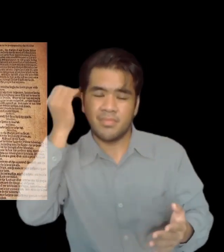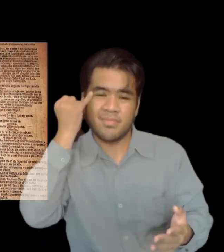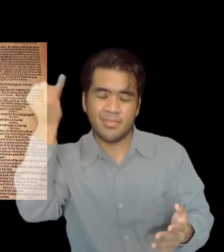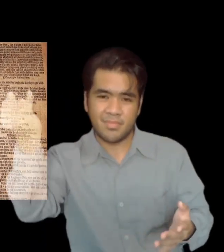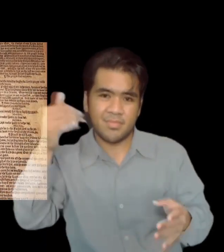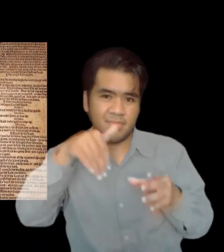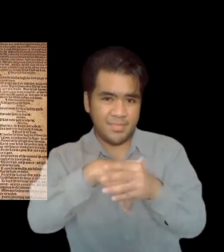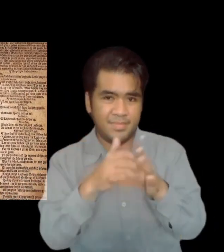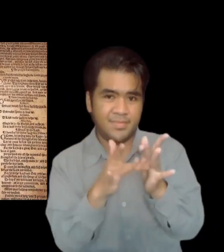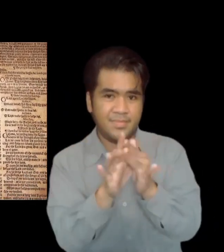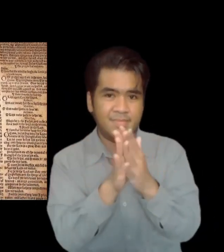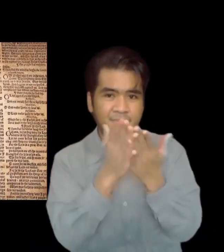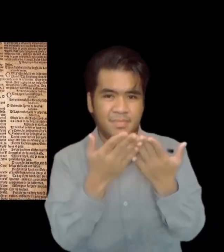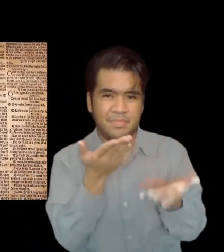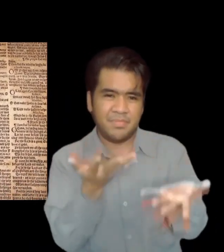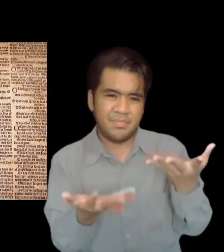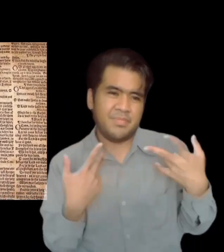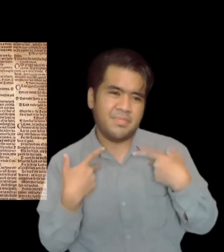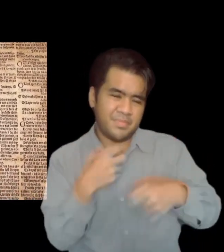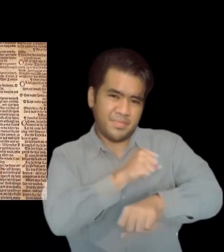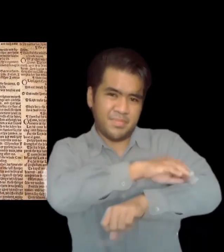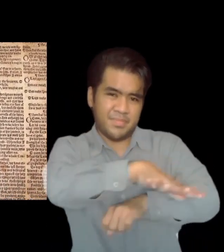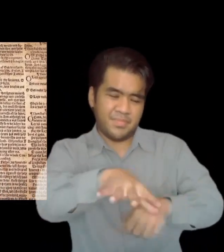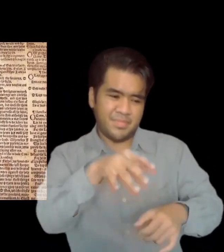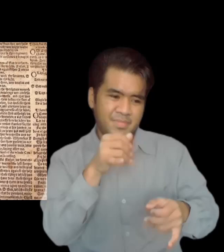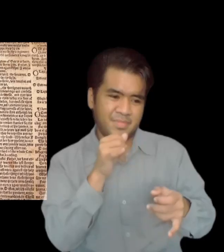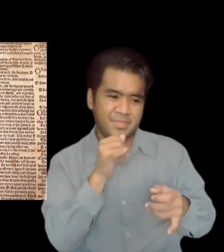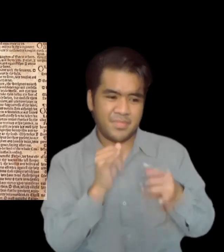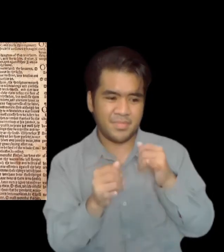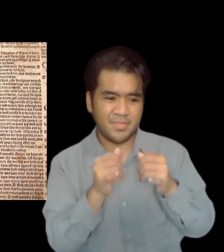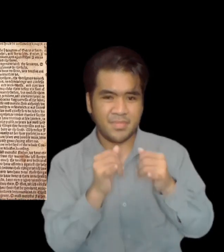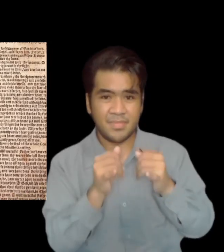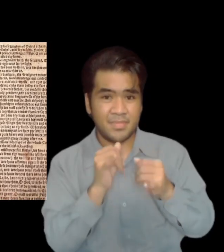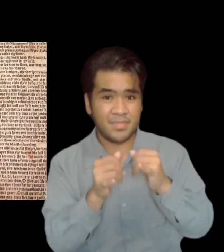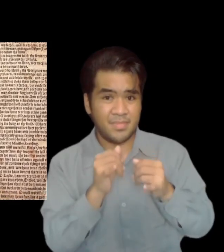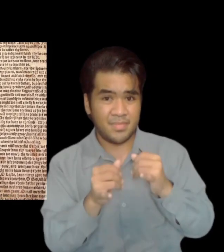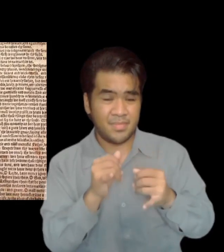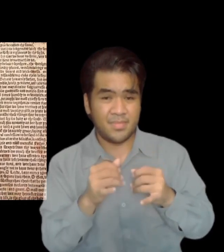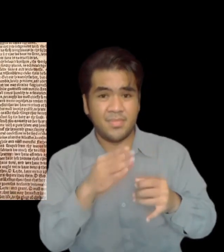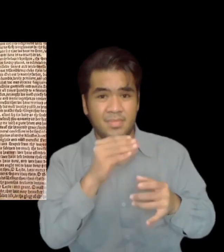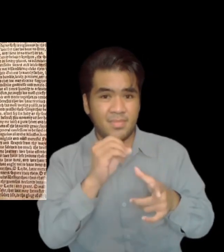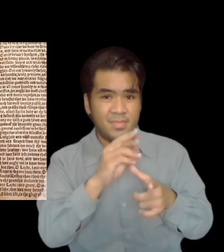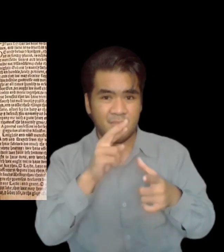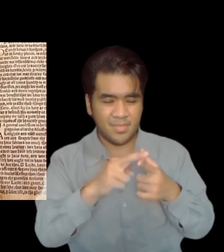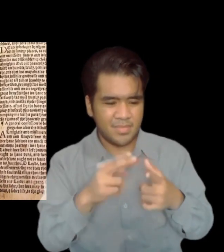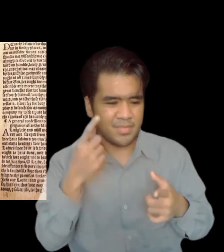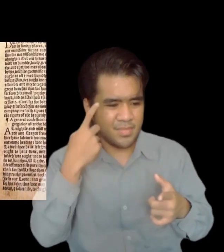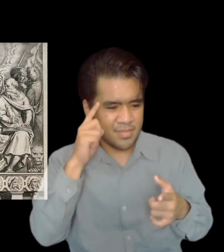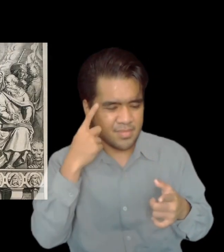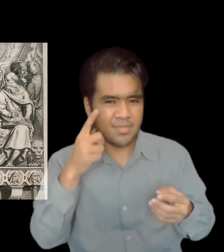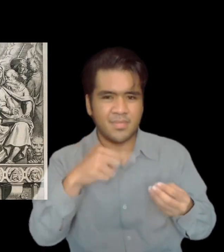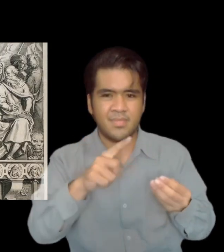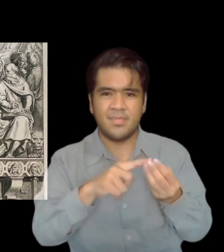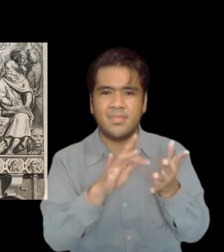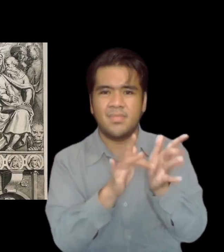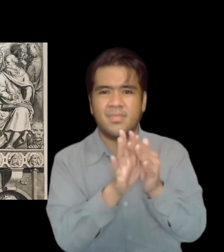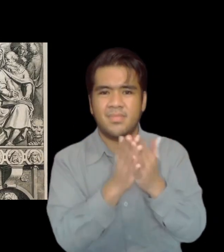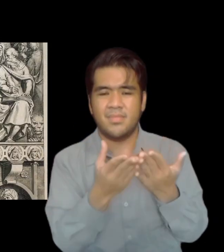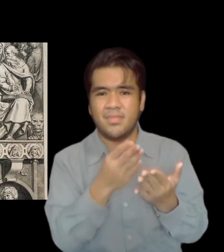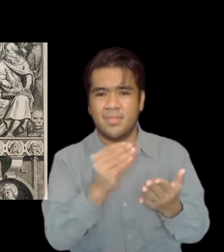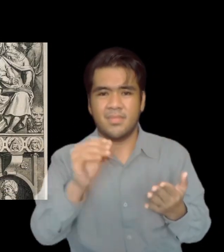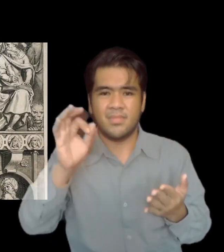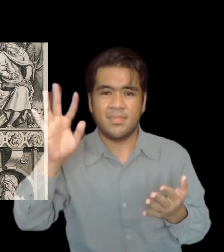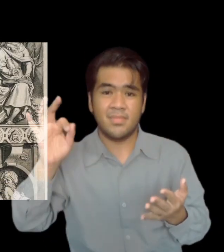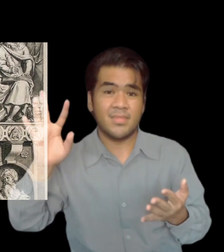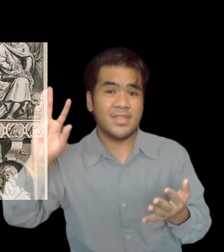commentary notes ng Geneva Bible dahil maaari itong makaapekto sa interpretasyon ng Biblia ng sinumang magbabasa nito. At noong